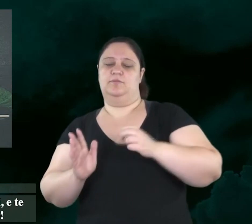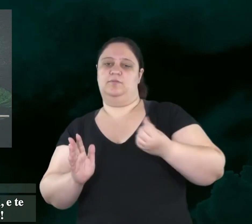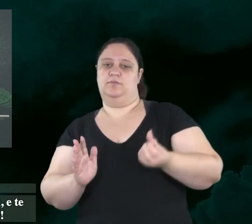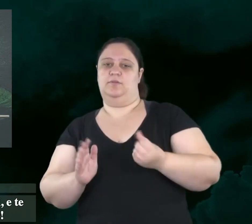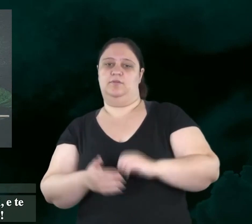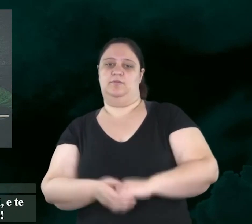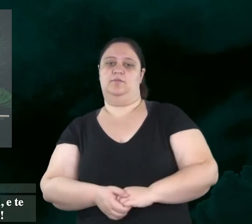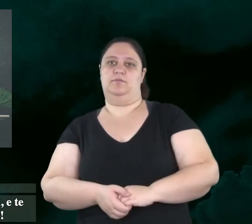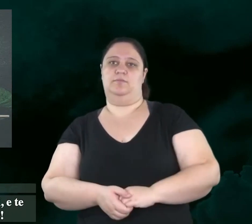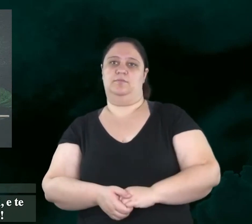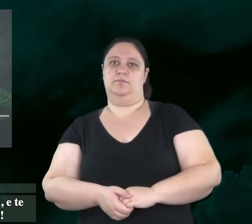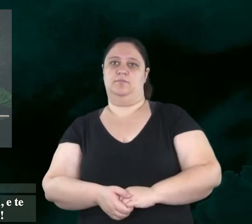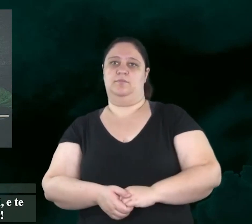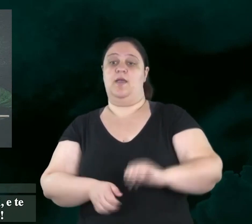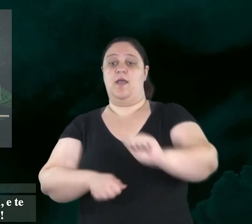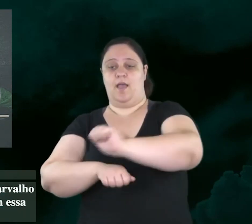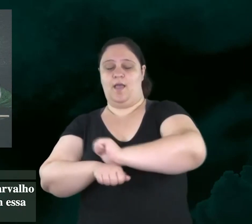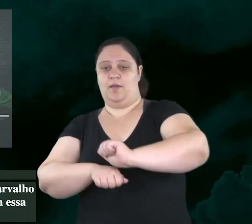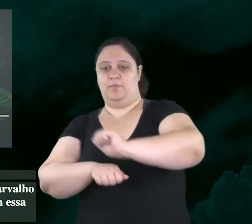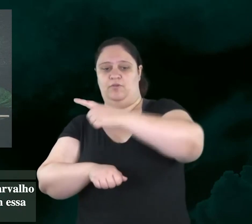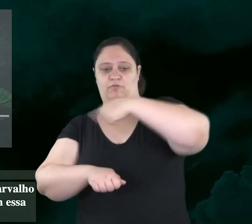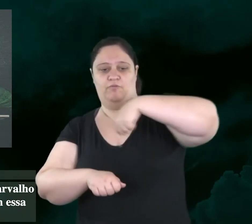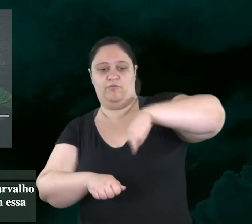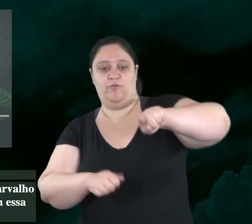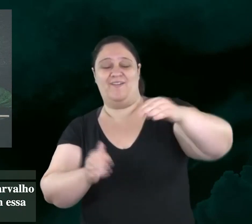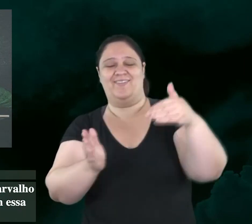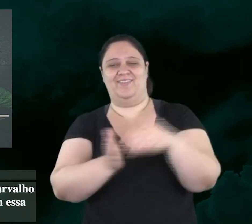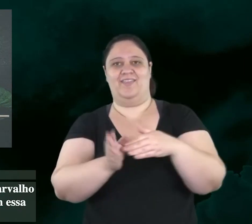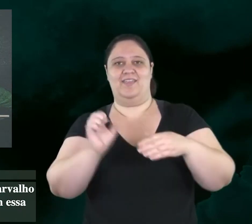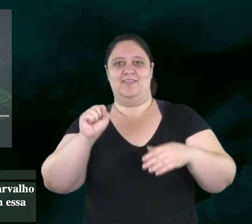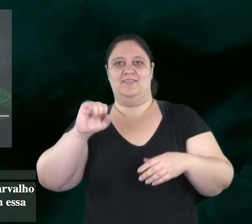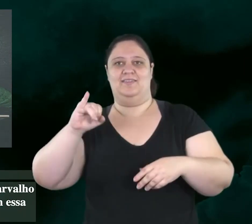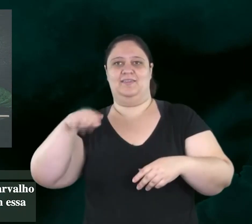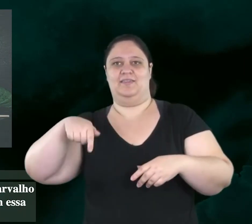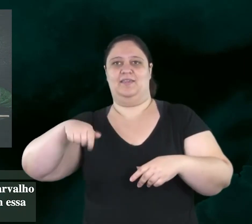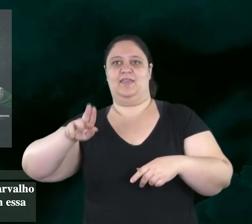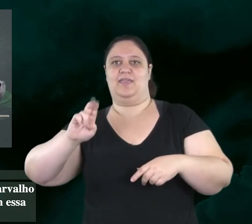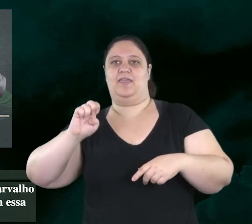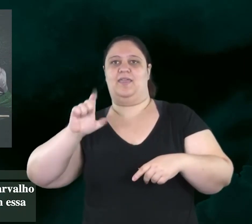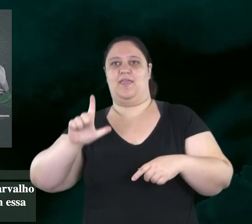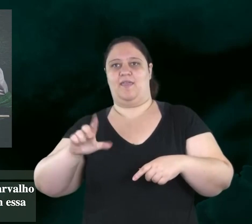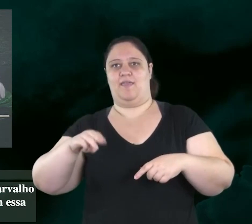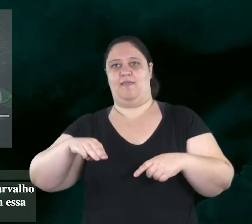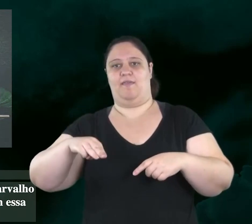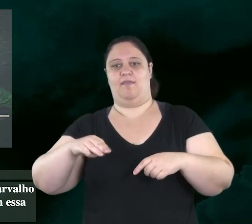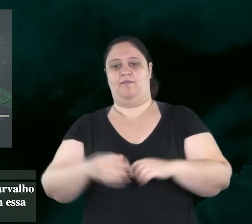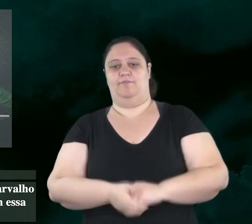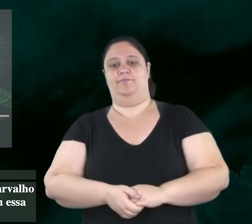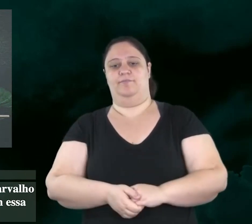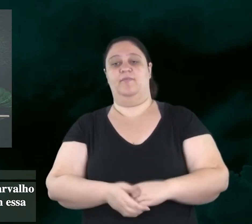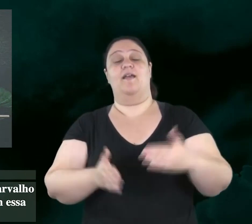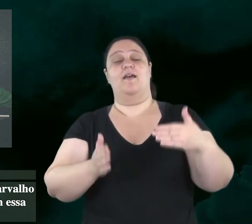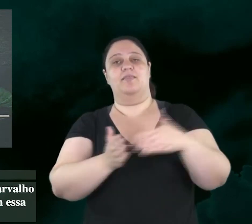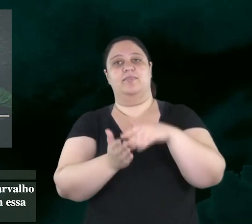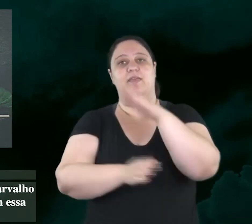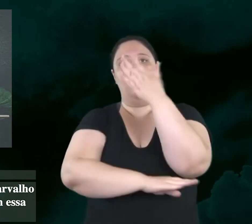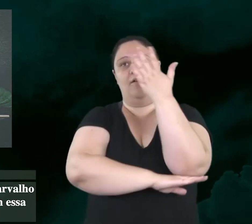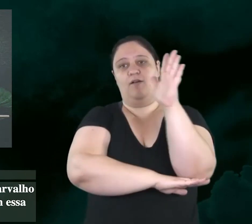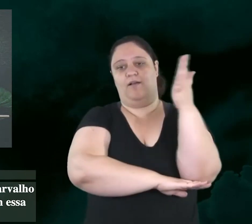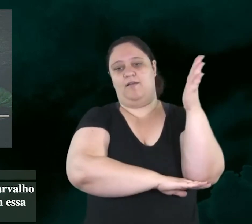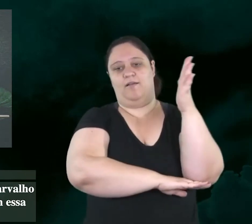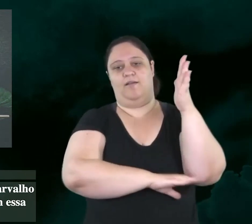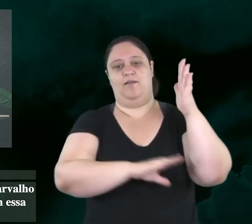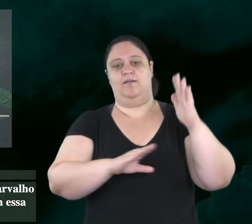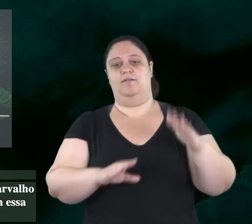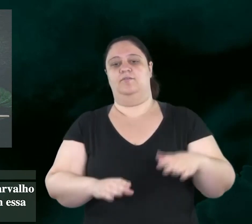direto. Atravessou Abraão a terra até Siquém, até ao carvalho de Moré. Nesse